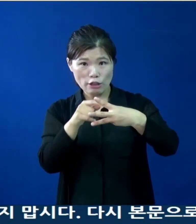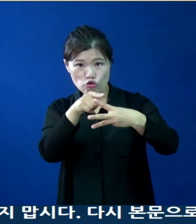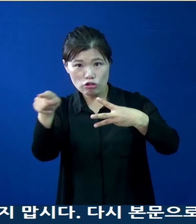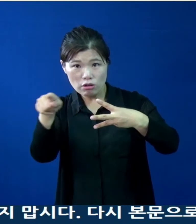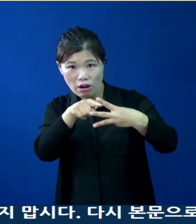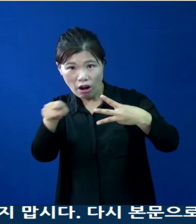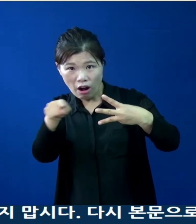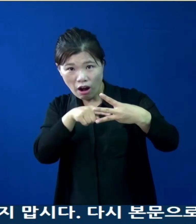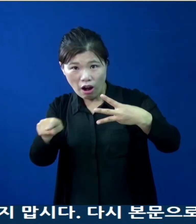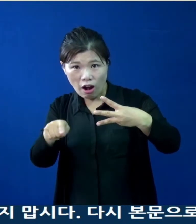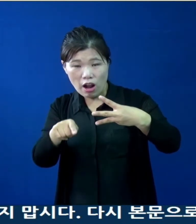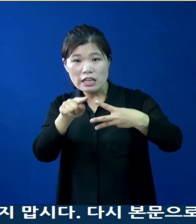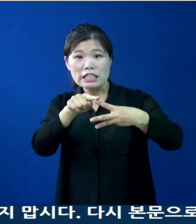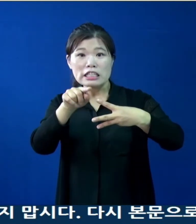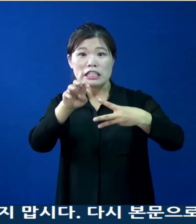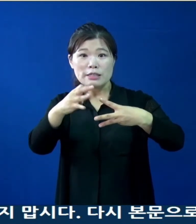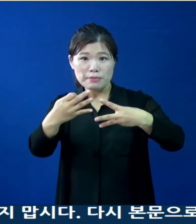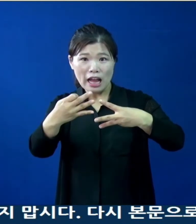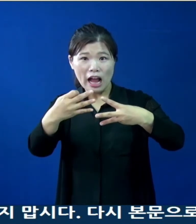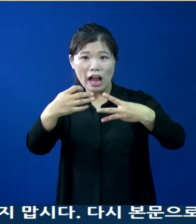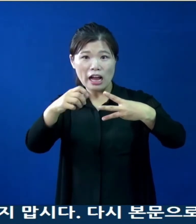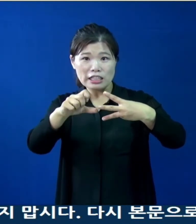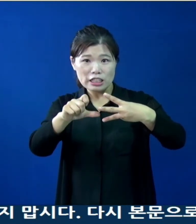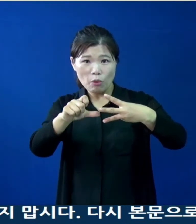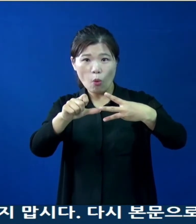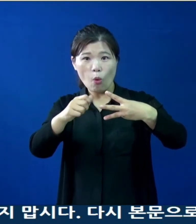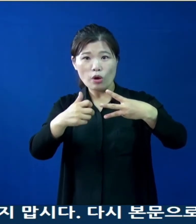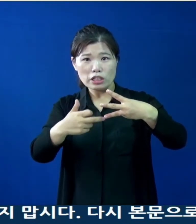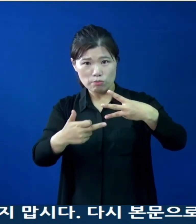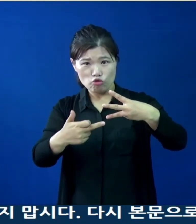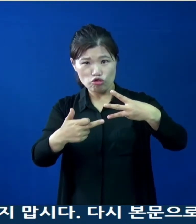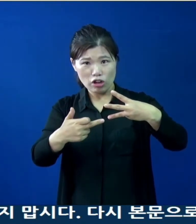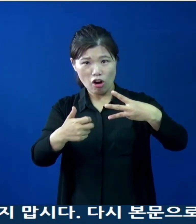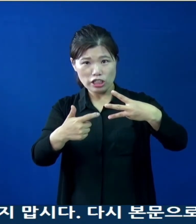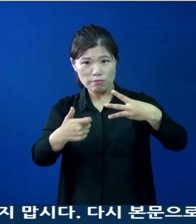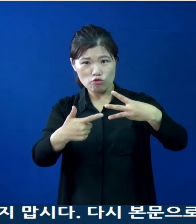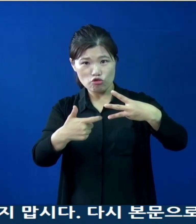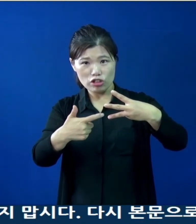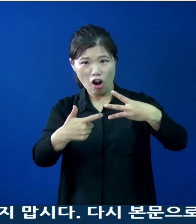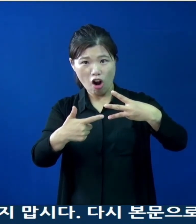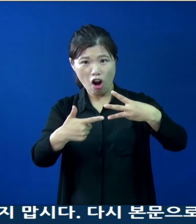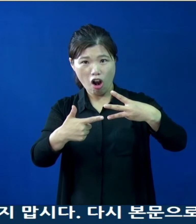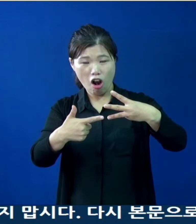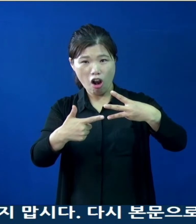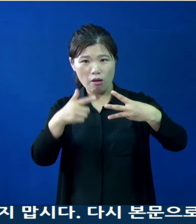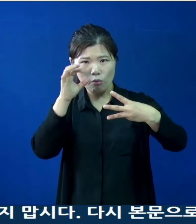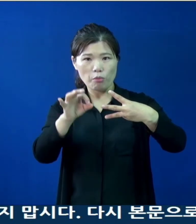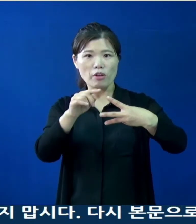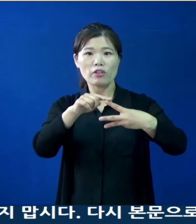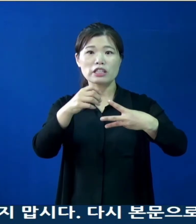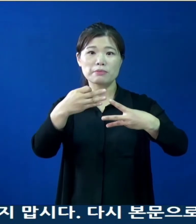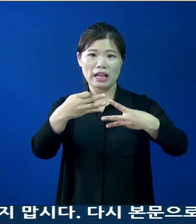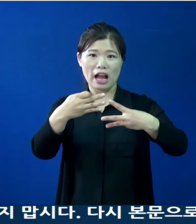15, 16절은 하나님이 직접 이루시는 거예요. 14절 보십시오. 하나님이